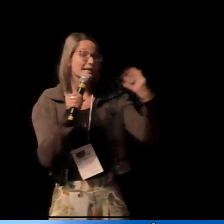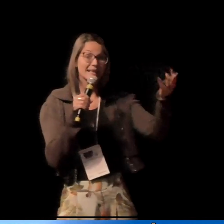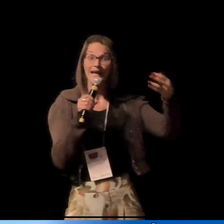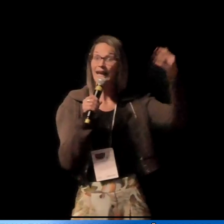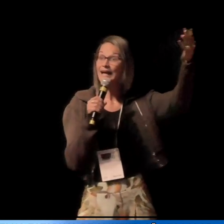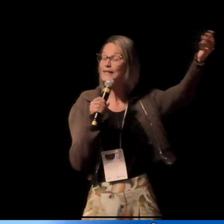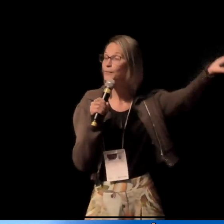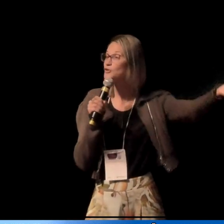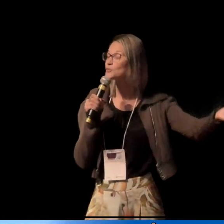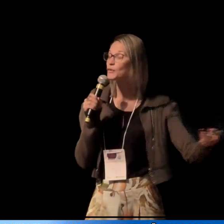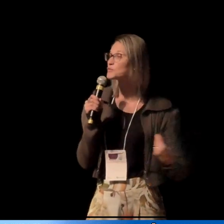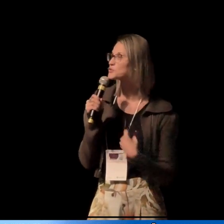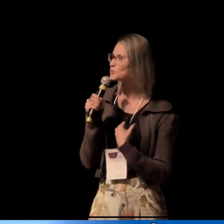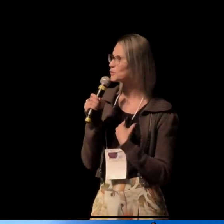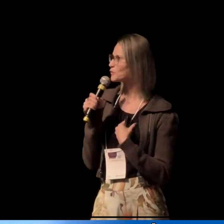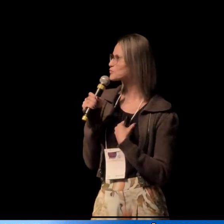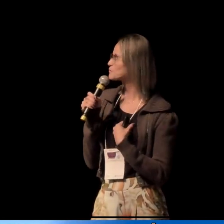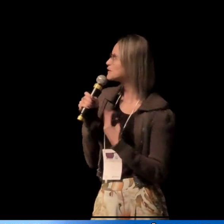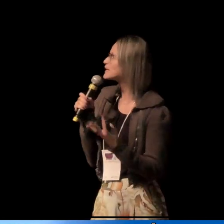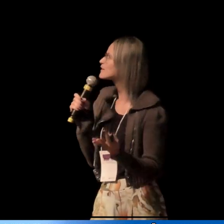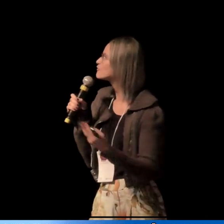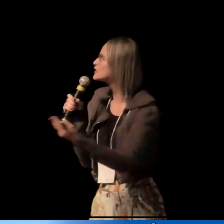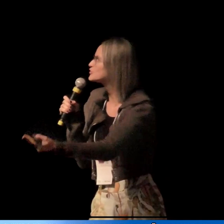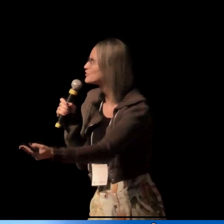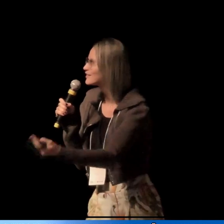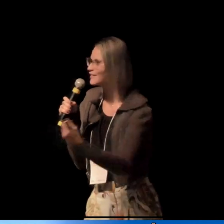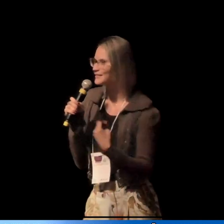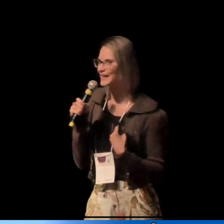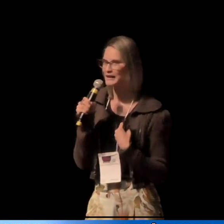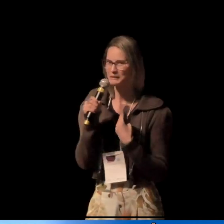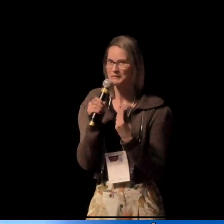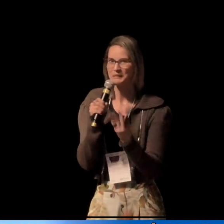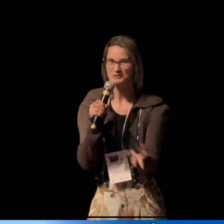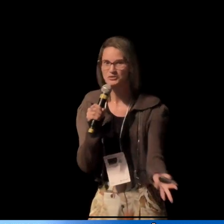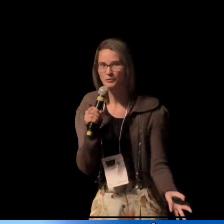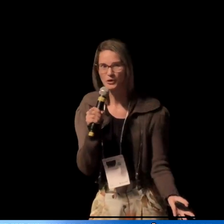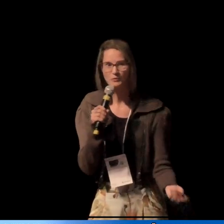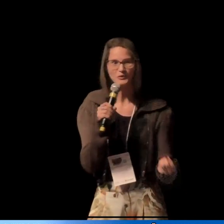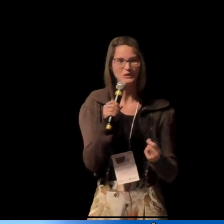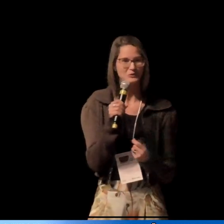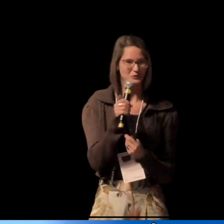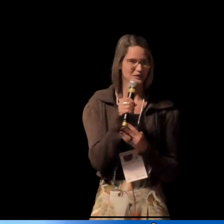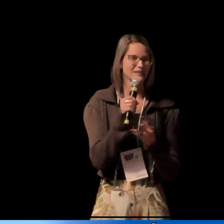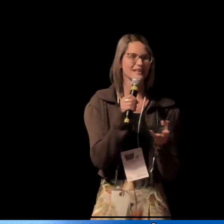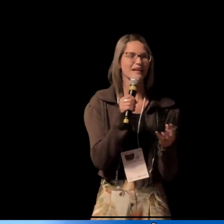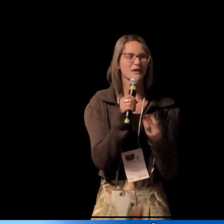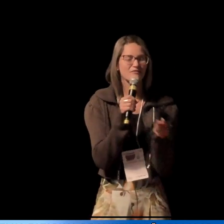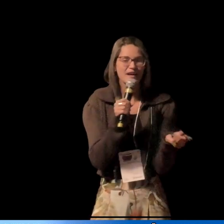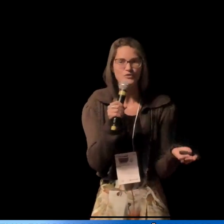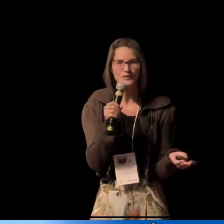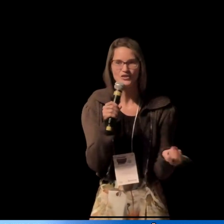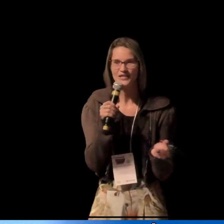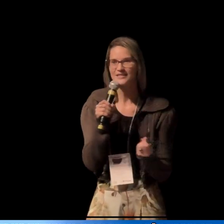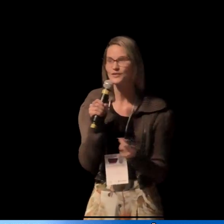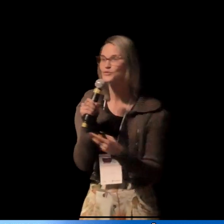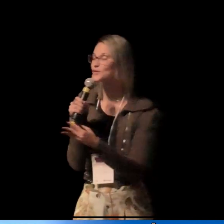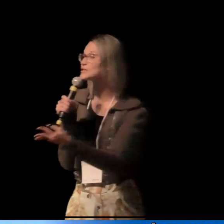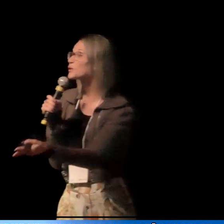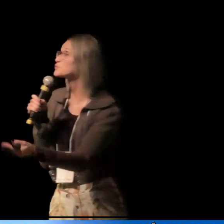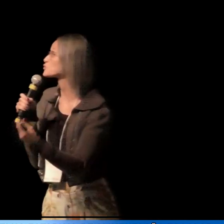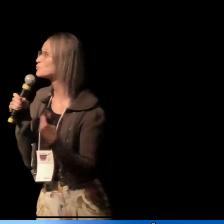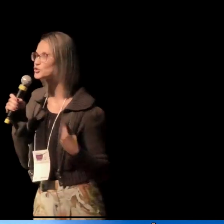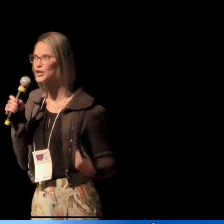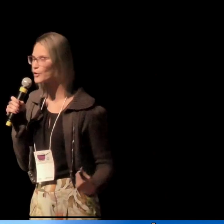até lá depois do meu consumo eu consumir o que que eu fiz né sobrou muito é o que que faz com esse